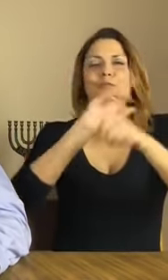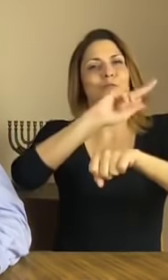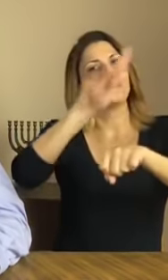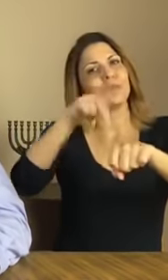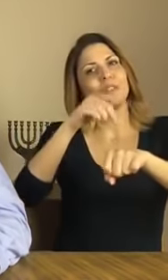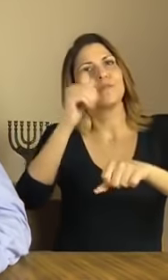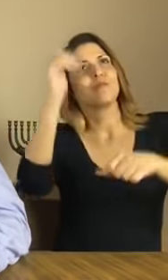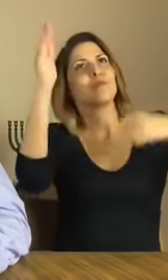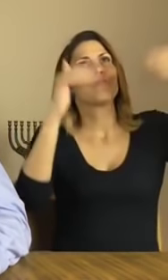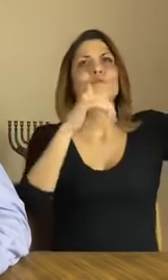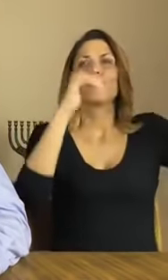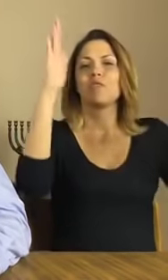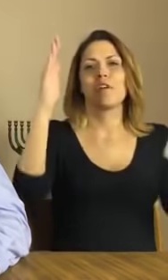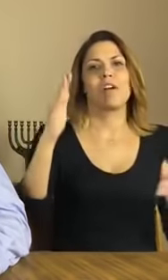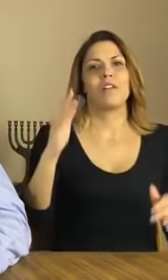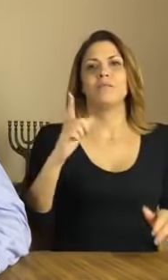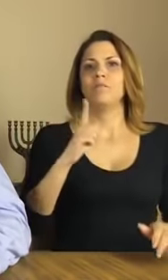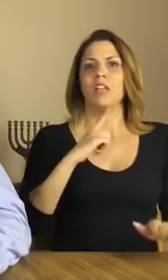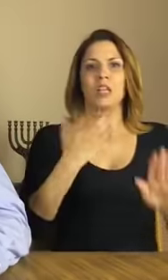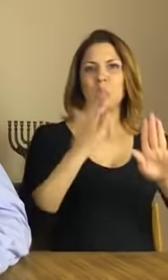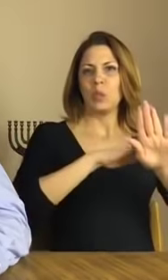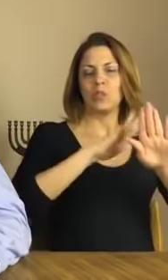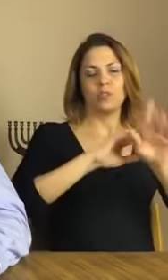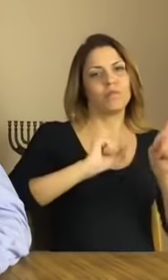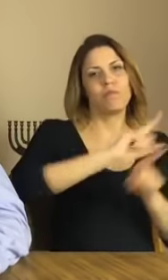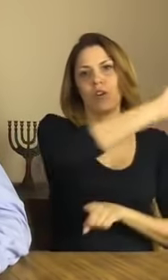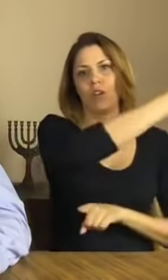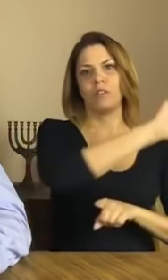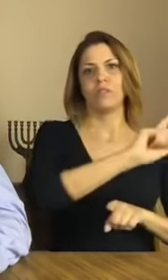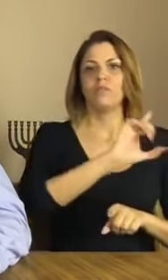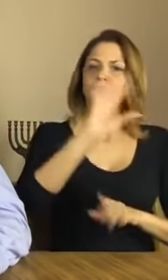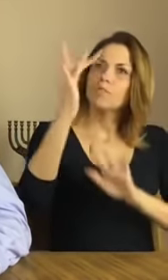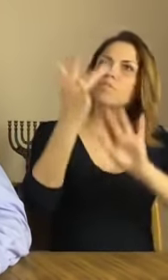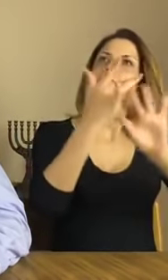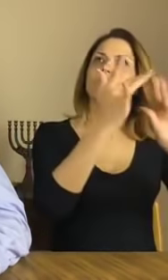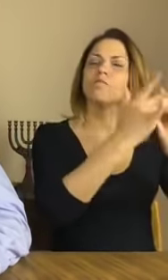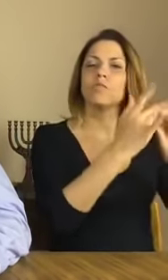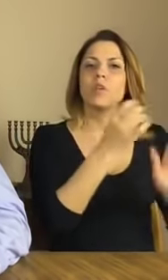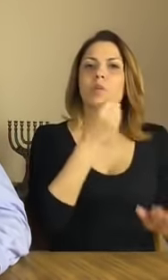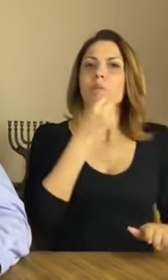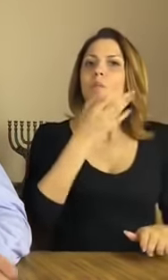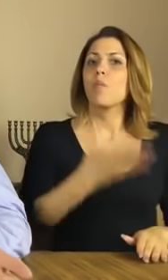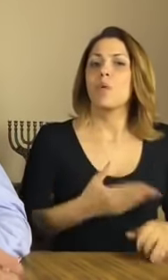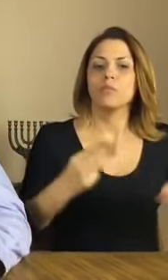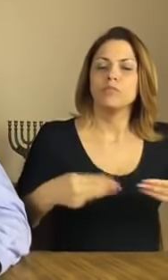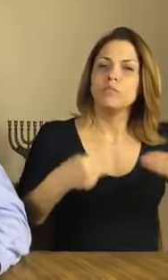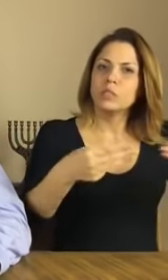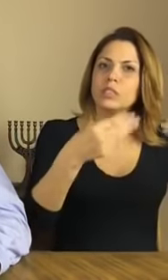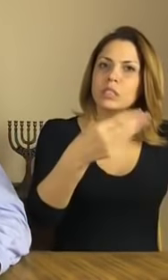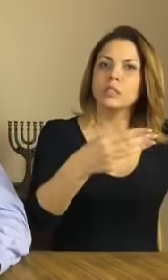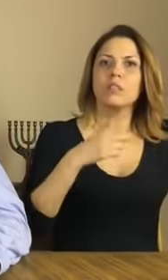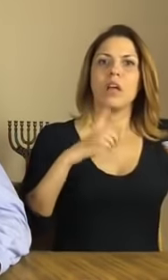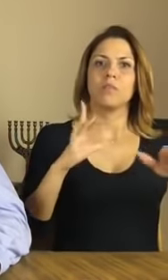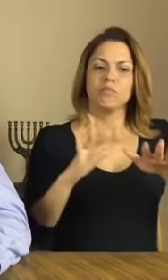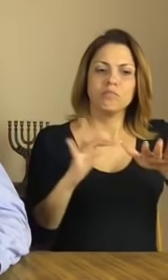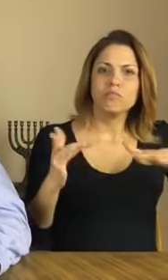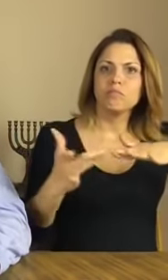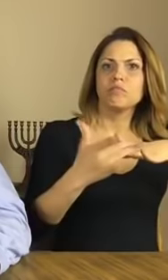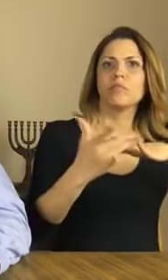viés ideológico por isso a necessidade temos um bom ministro das relações exteriores em conversa com o mundo todo